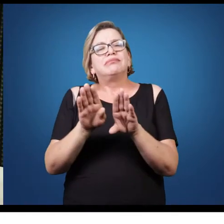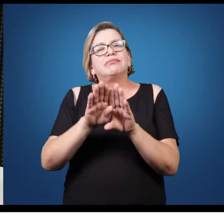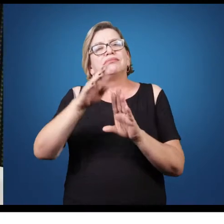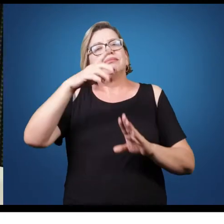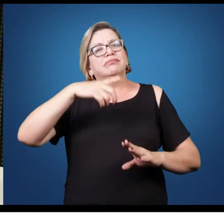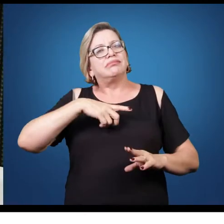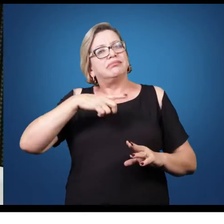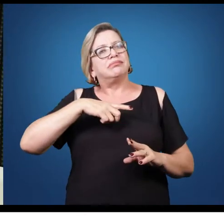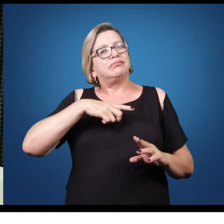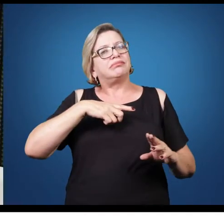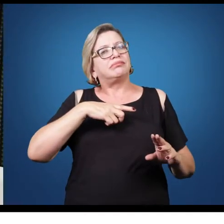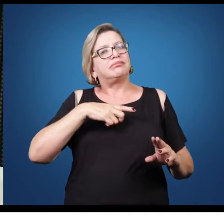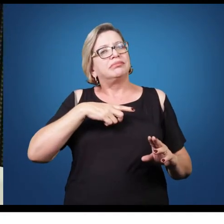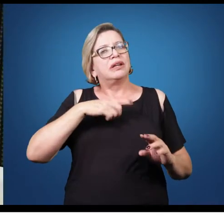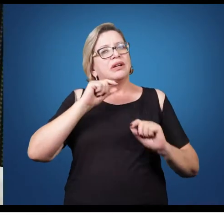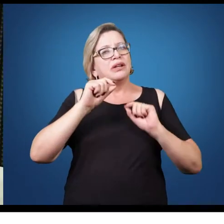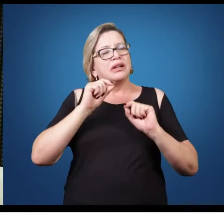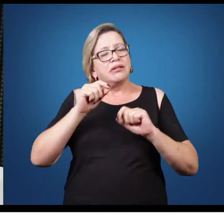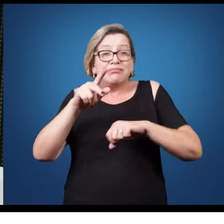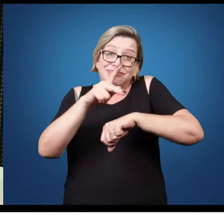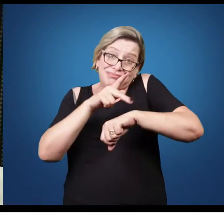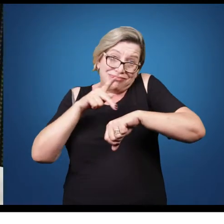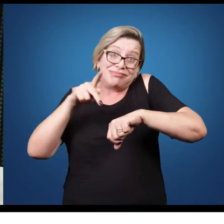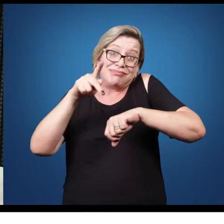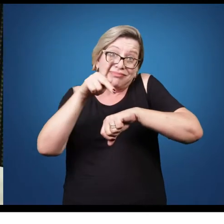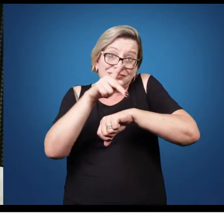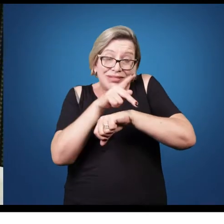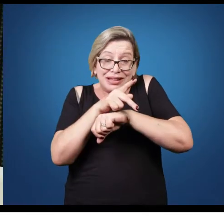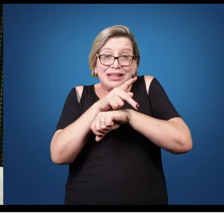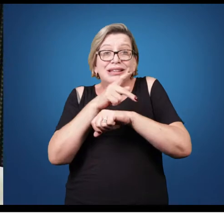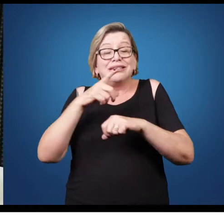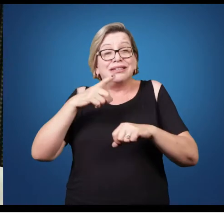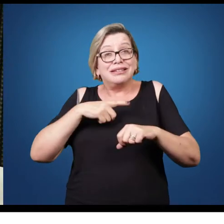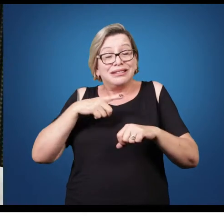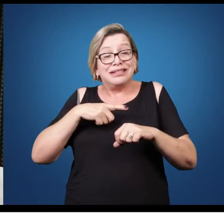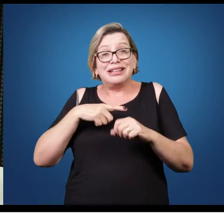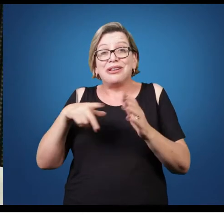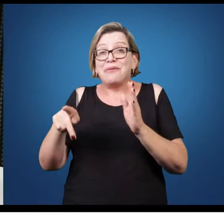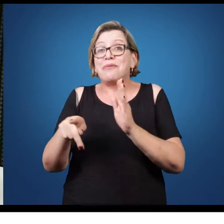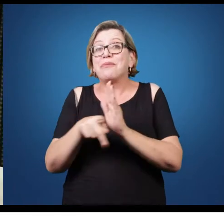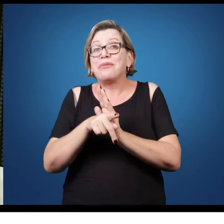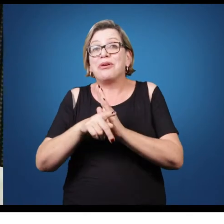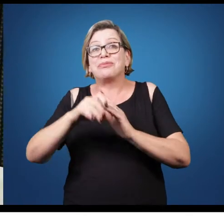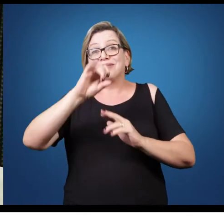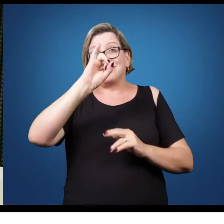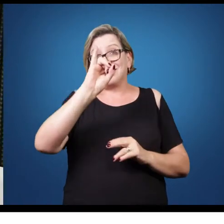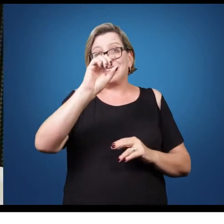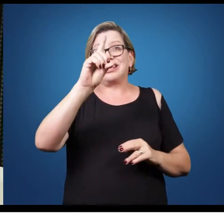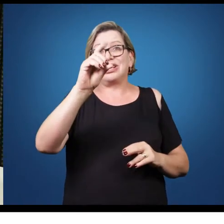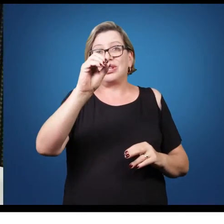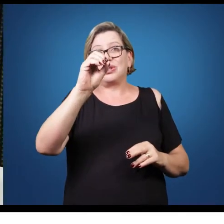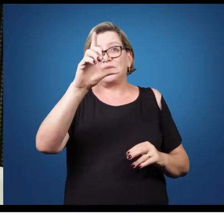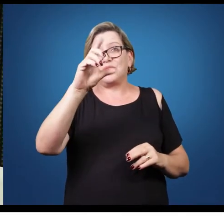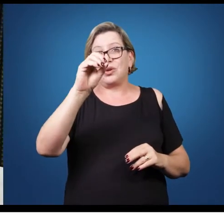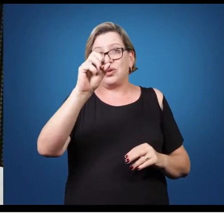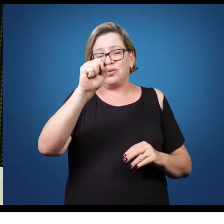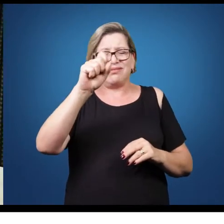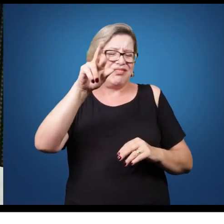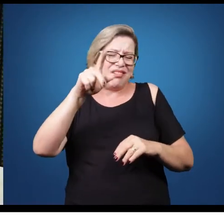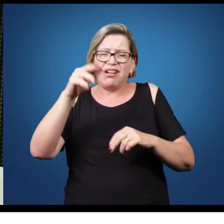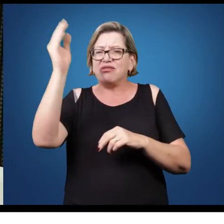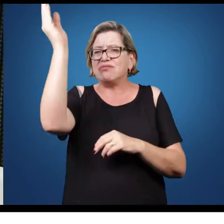depois e se cada país nessa grande país do mundo a produzir seus ídolos em miniatura como o brasil como o selar